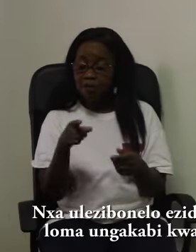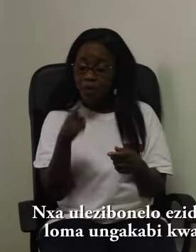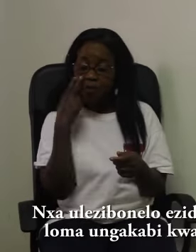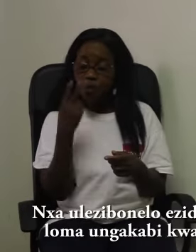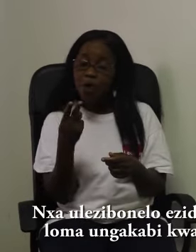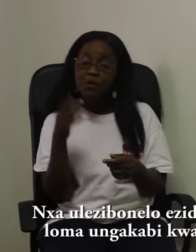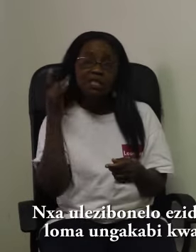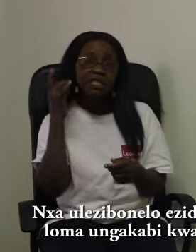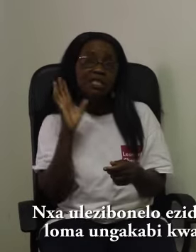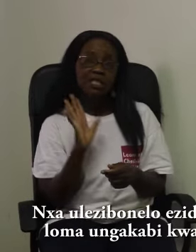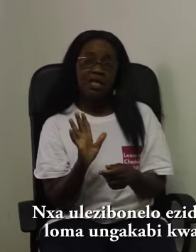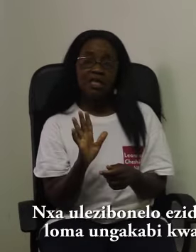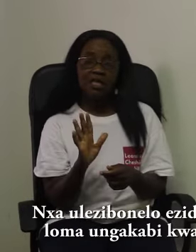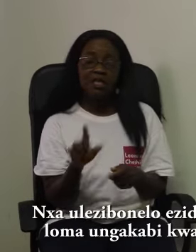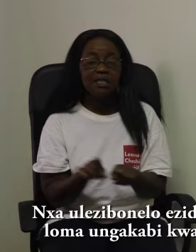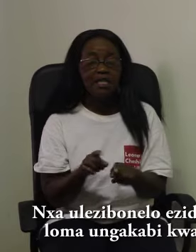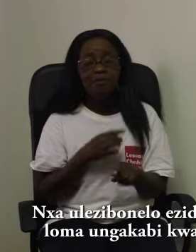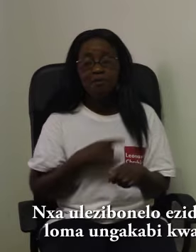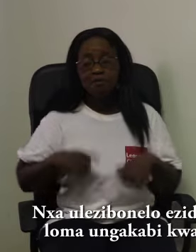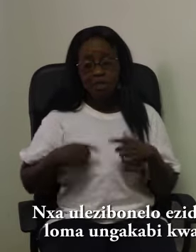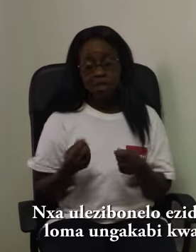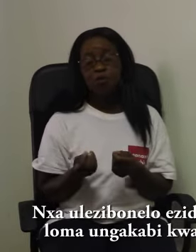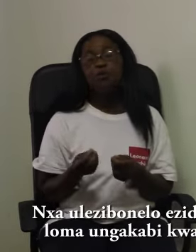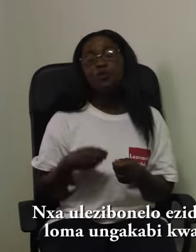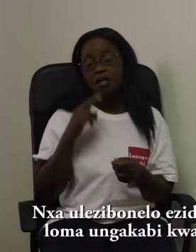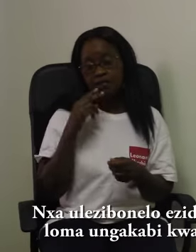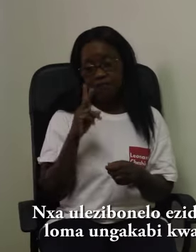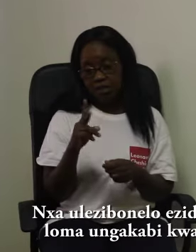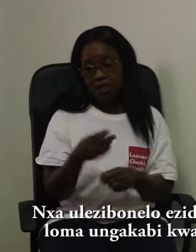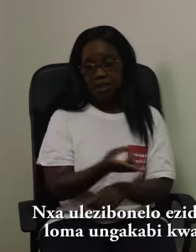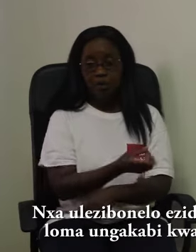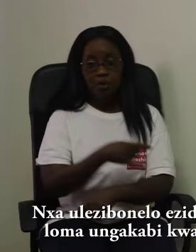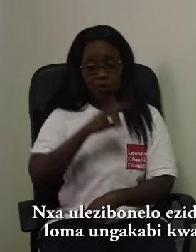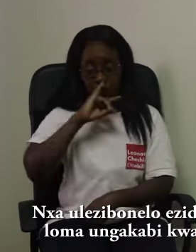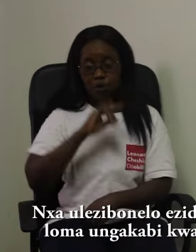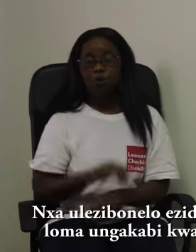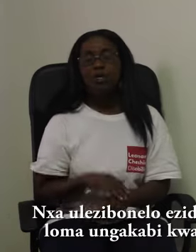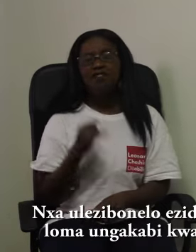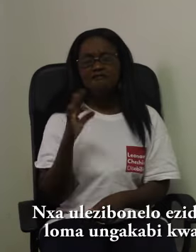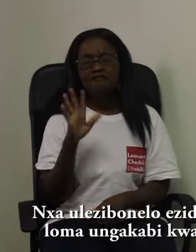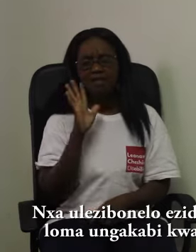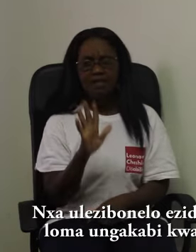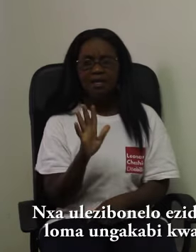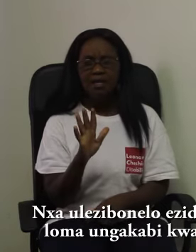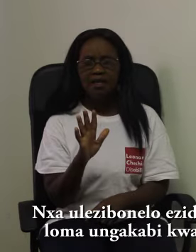Njalo, ulezi bwonele ezi tinga ugutu uye esipejela, loma unagabi wazi uguti